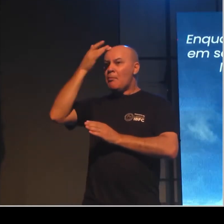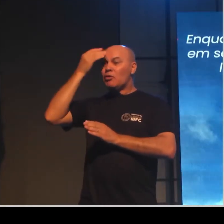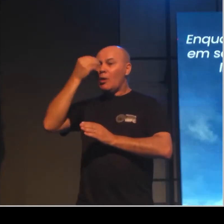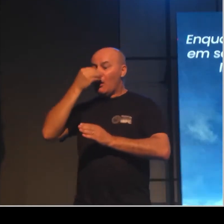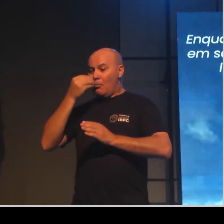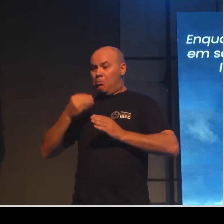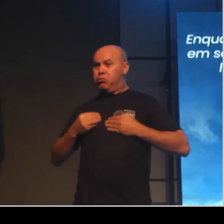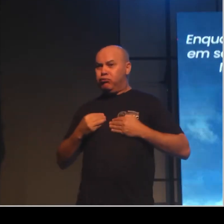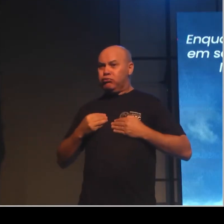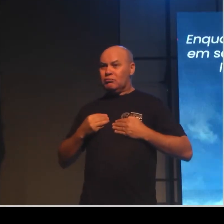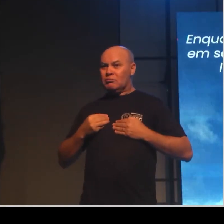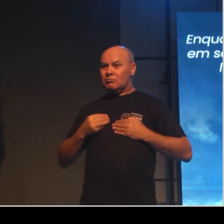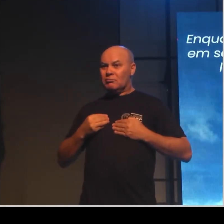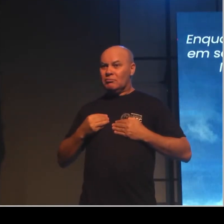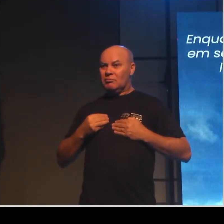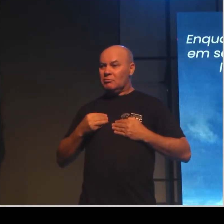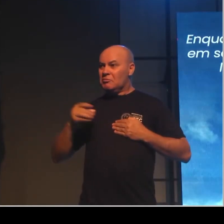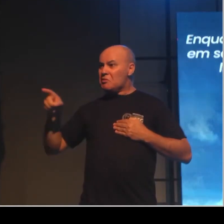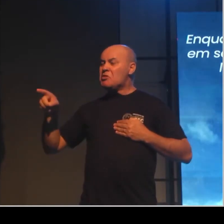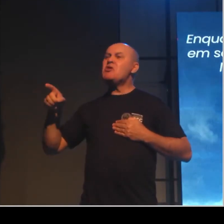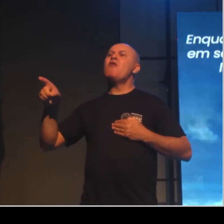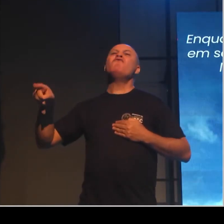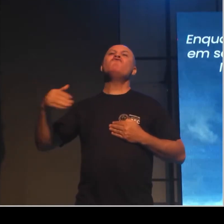penso. E